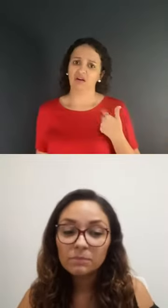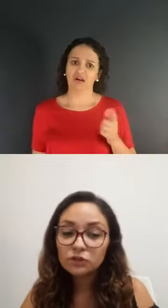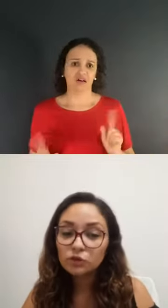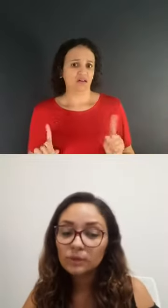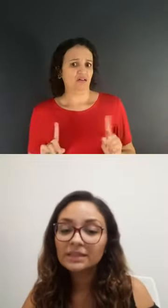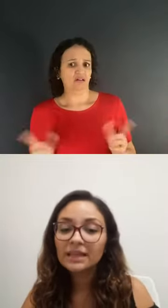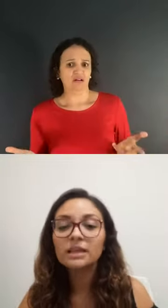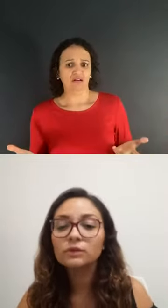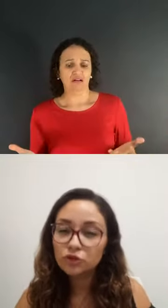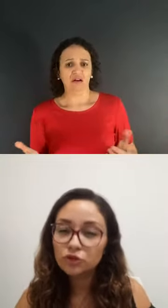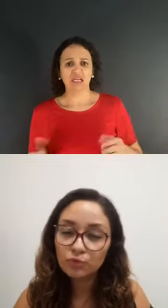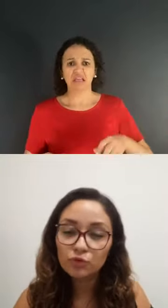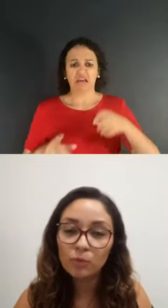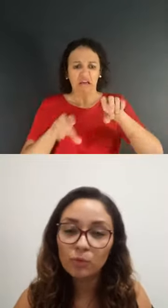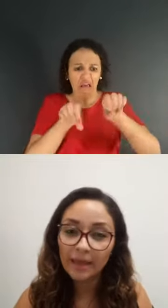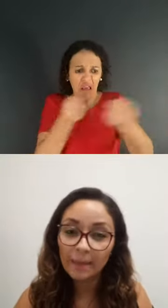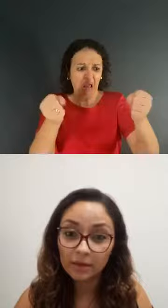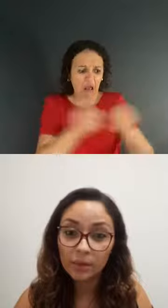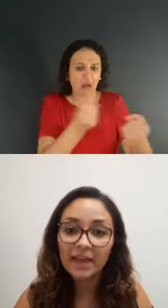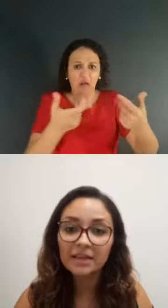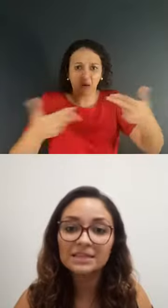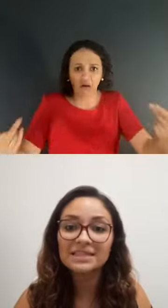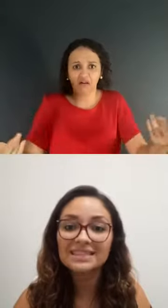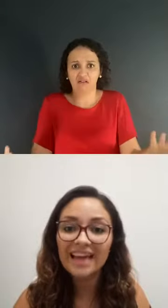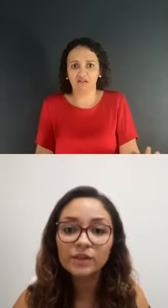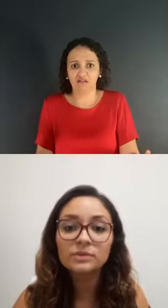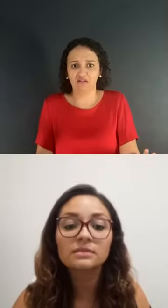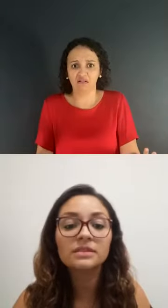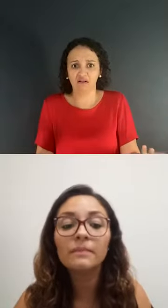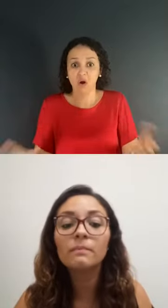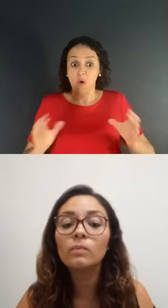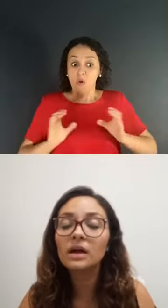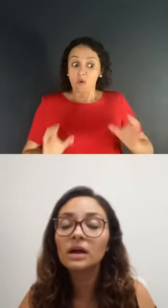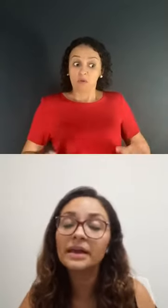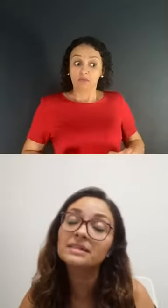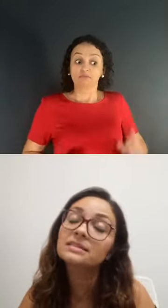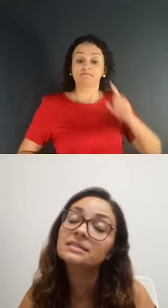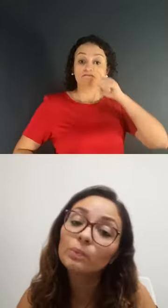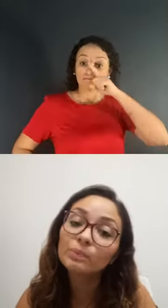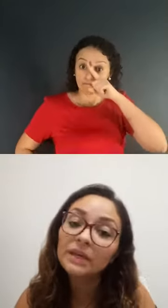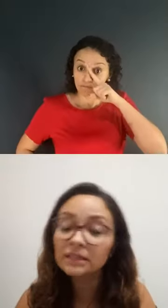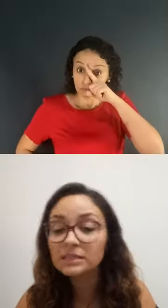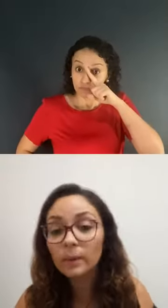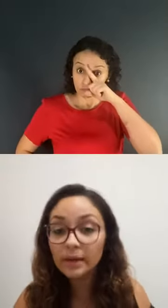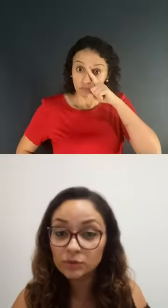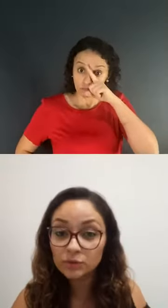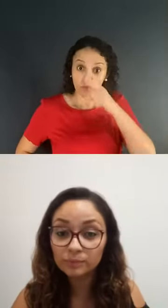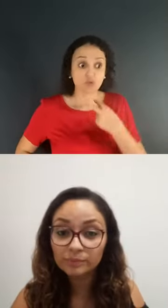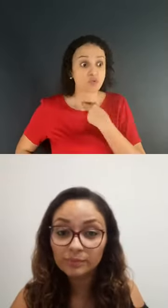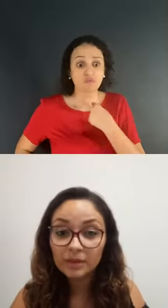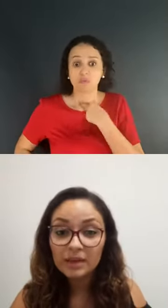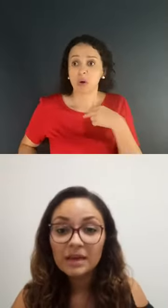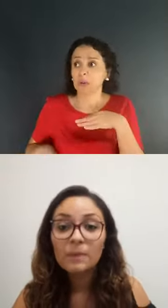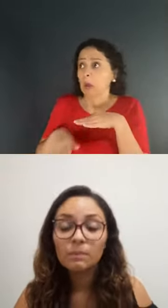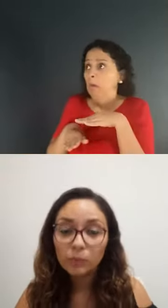Quando a pessoa está tendo esse tipo de comportamento, é necessário ter uma reação em relação a